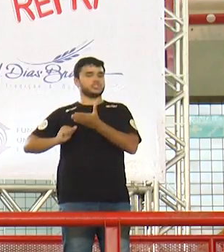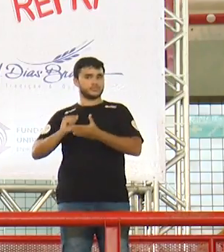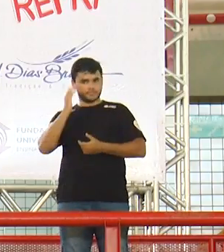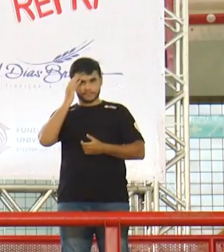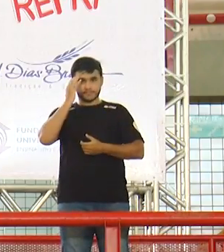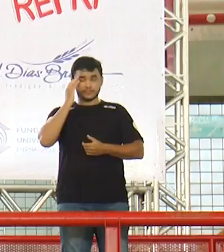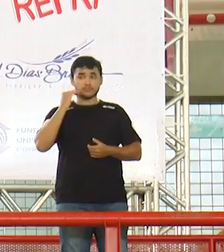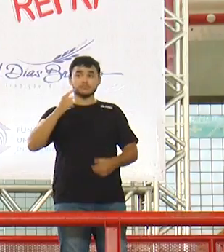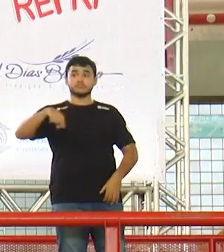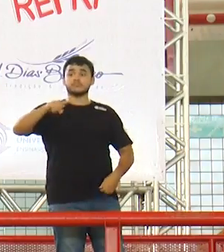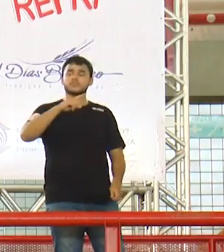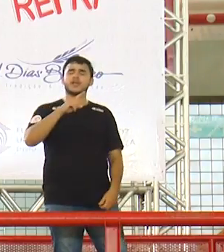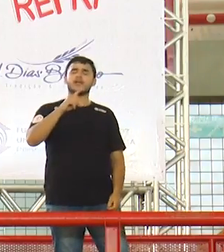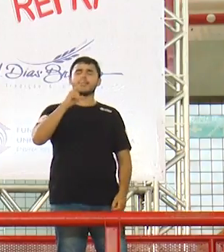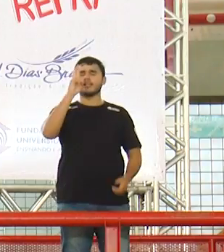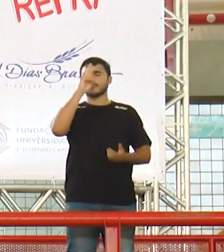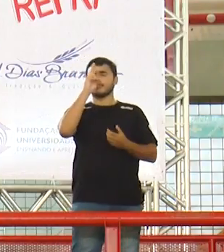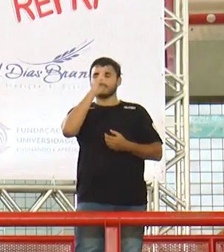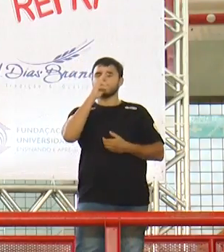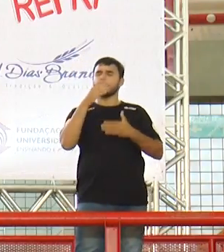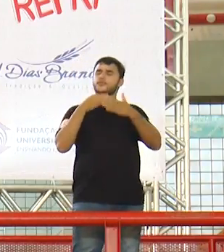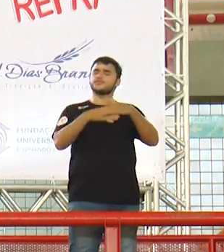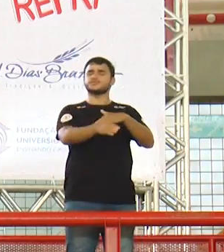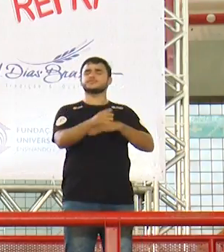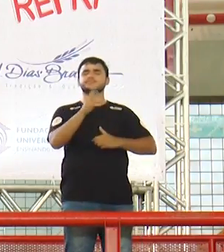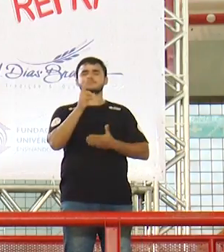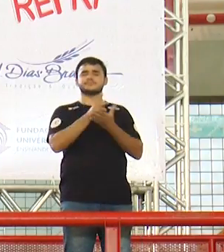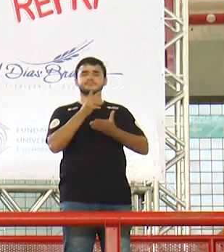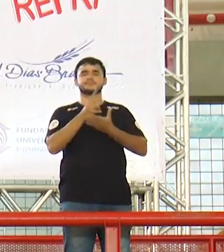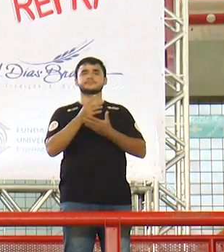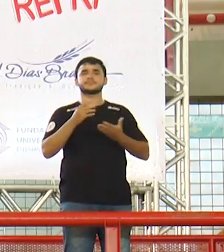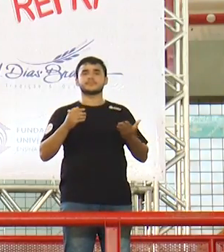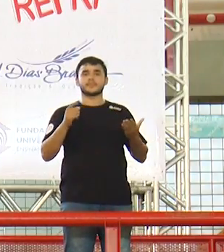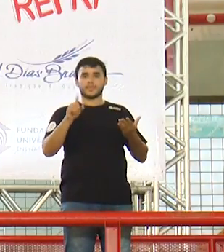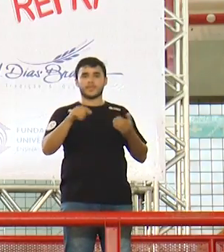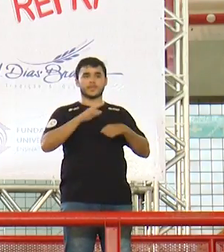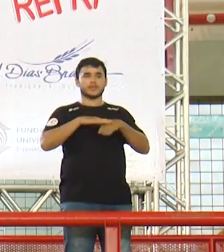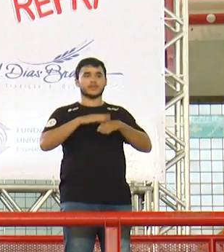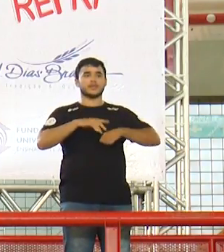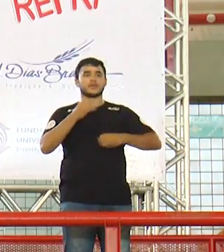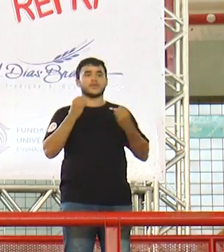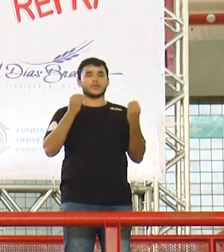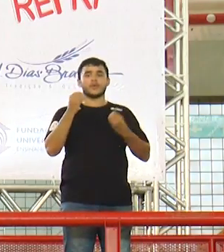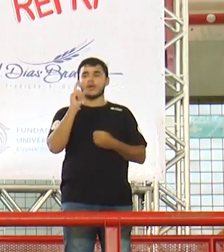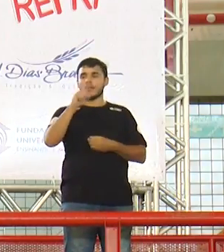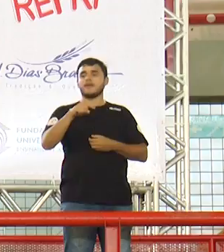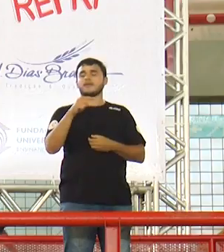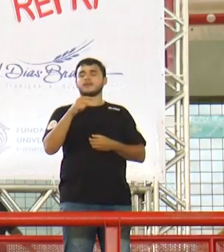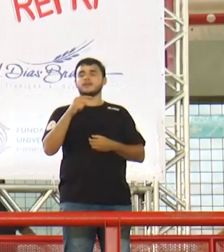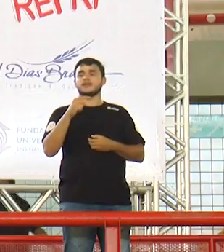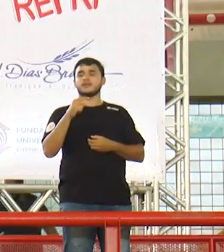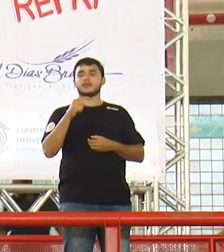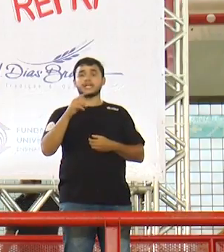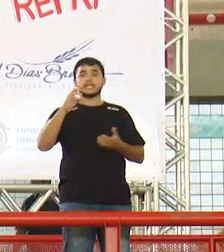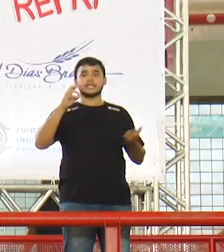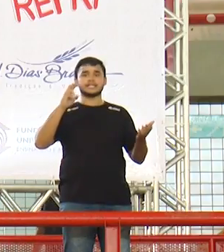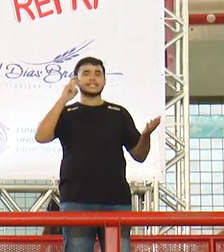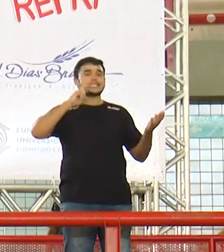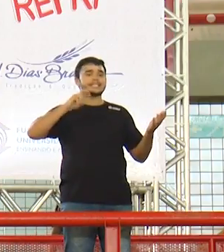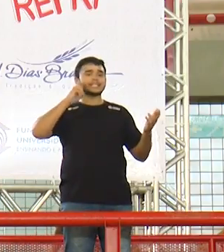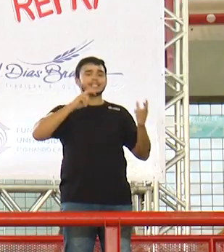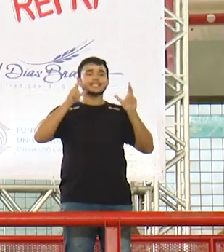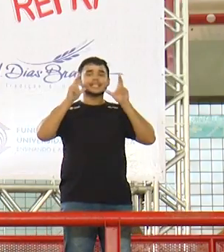Quem gosta de participar daquele ritual de degustação do crustáceo, às